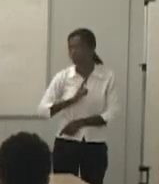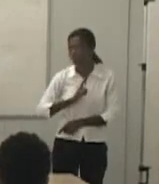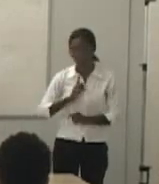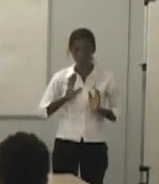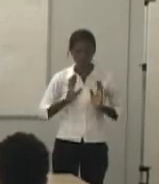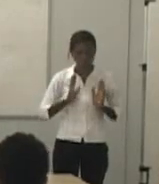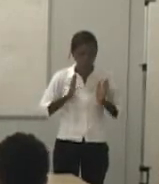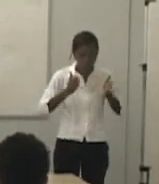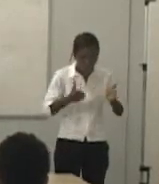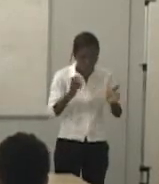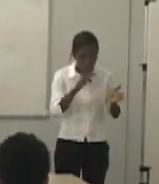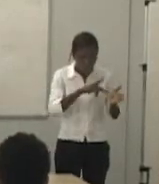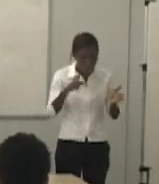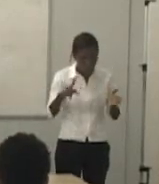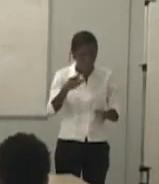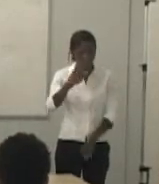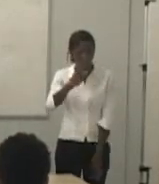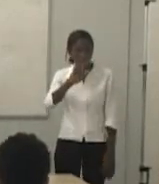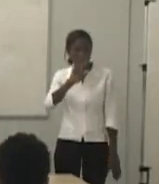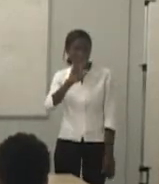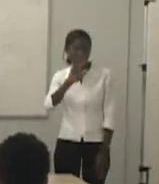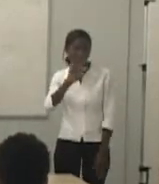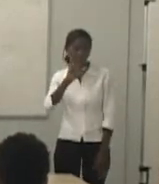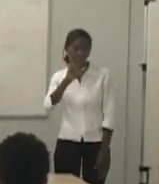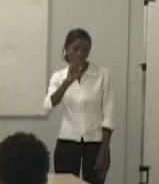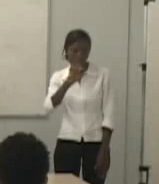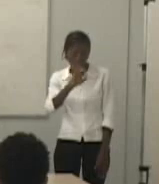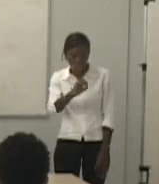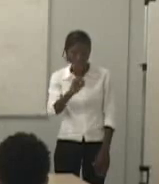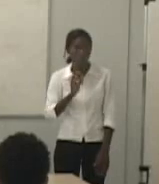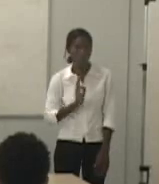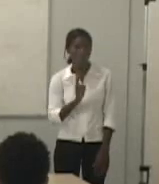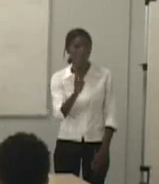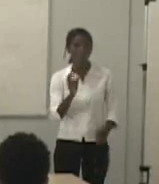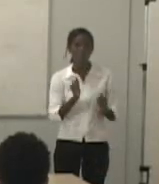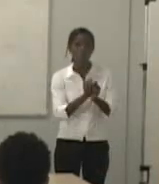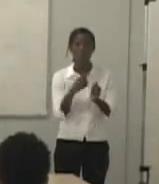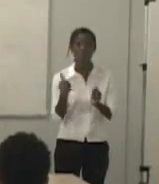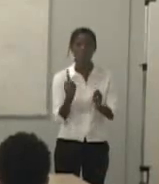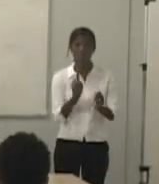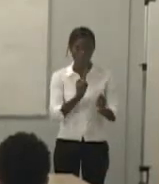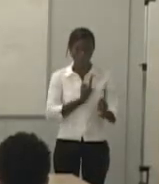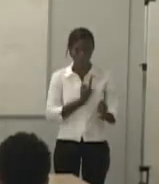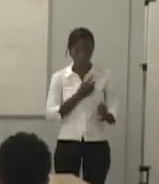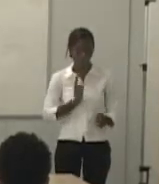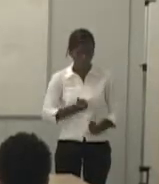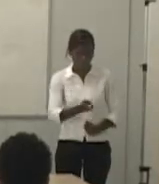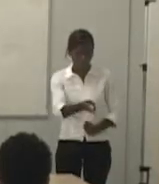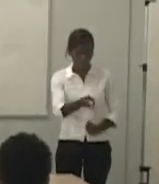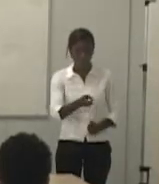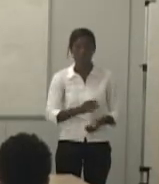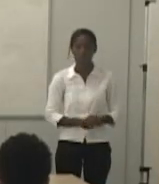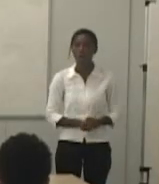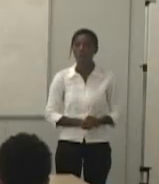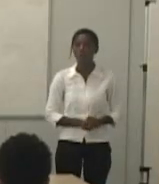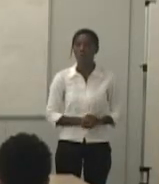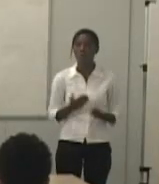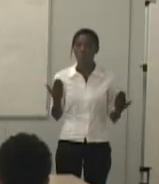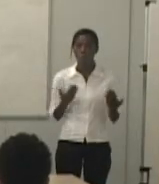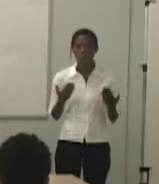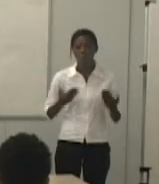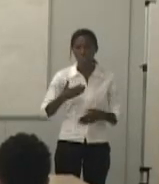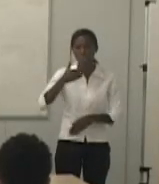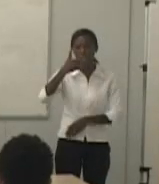Professor Aluísio está mantido paraa nossa universidade congelado mas mantido E hoje é cerca de R